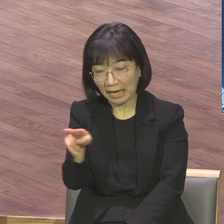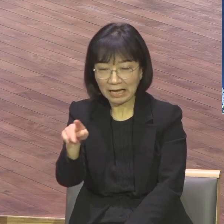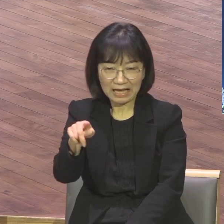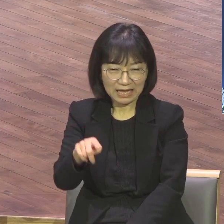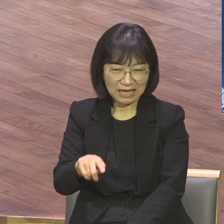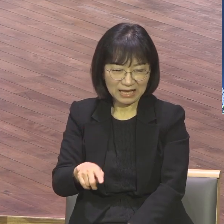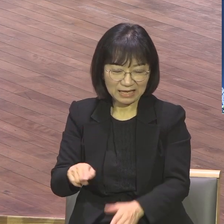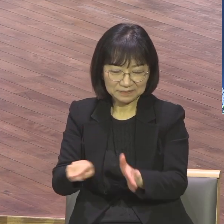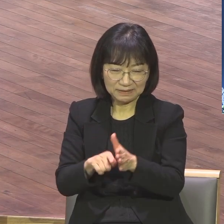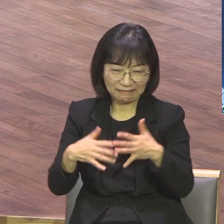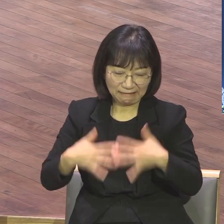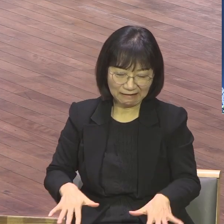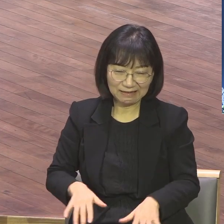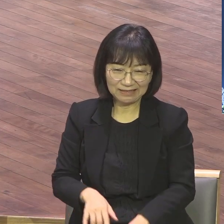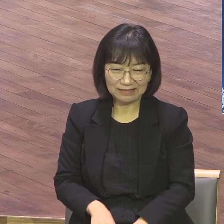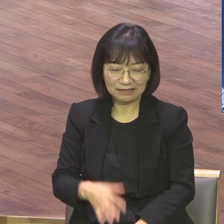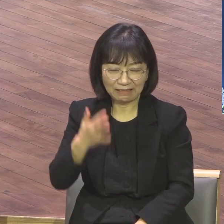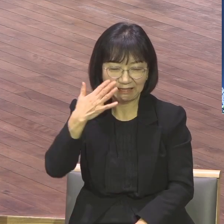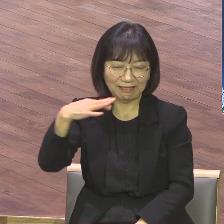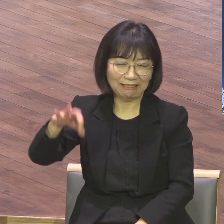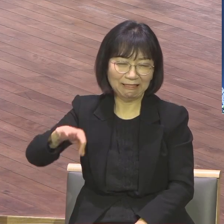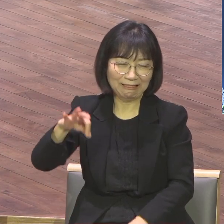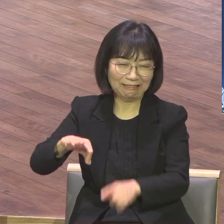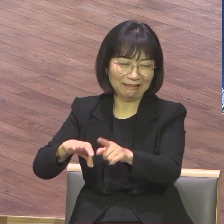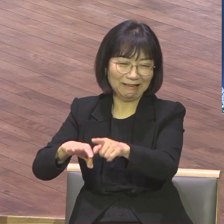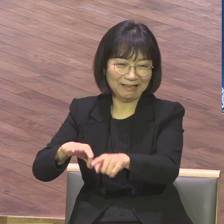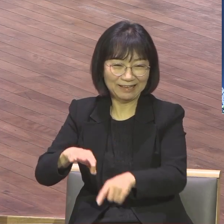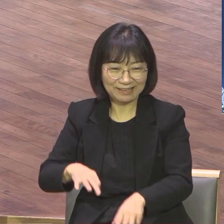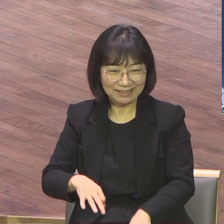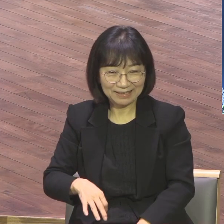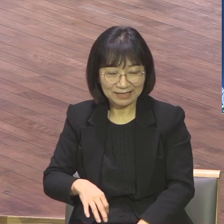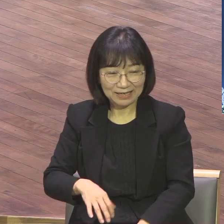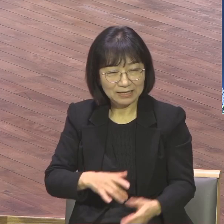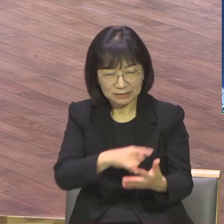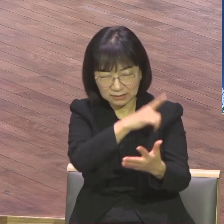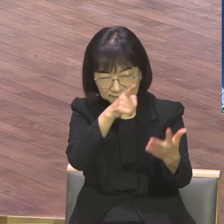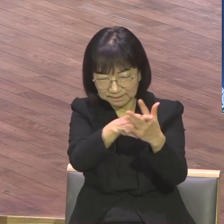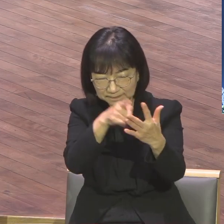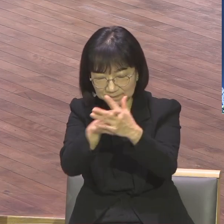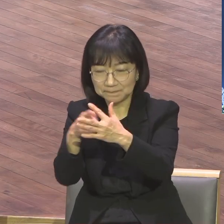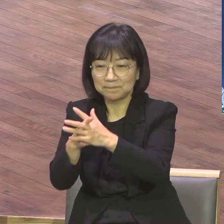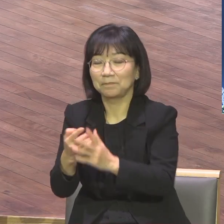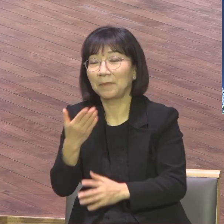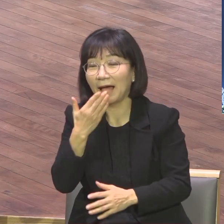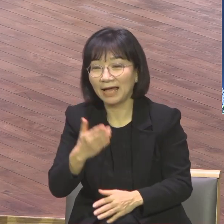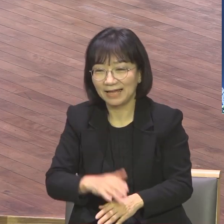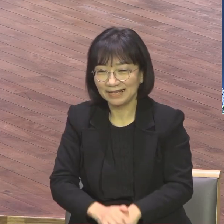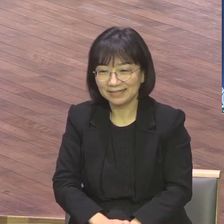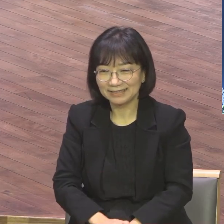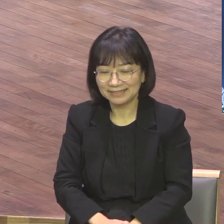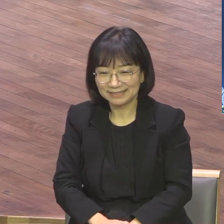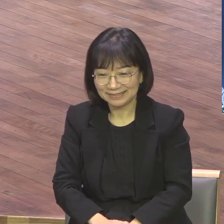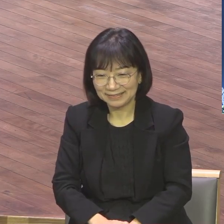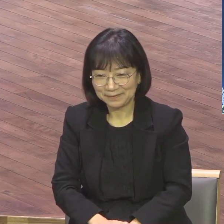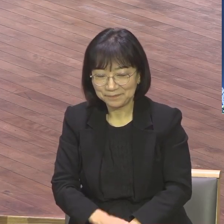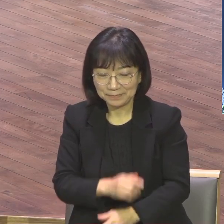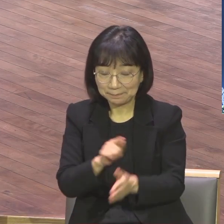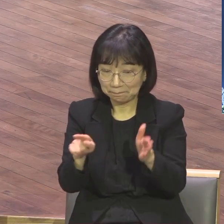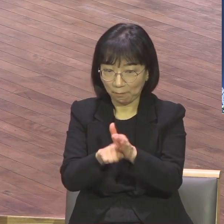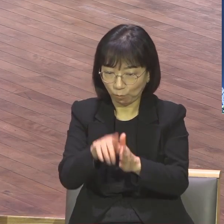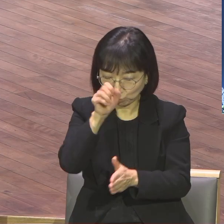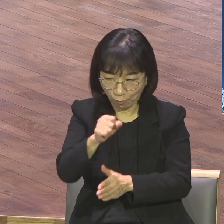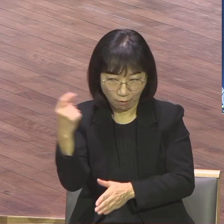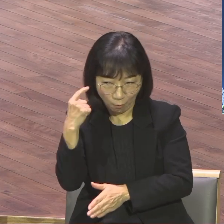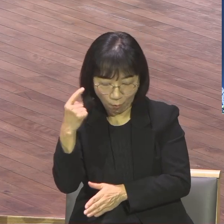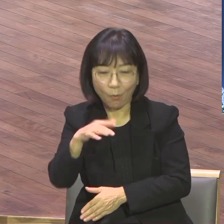인생이구나. 아, 목사라도 이 사람은 서론 인생이구나. 아무리 믿음이 좋다 해도 만나보면 알아요.